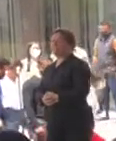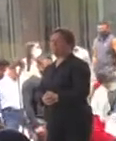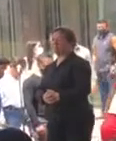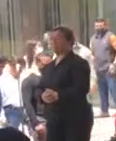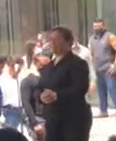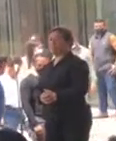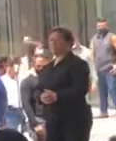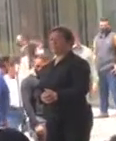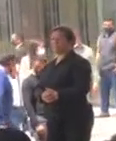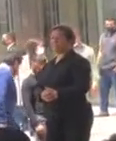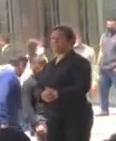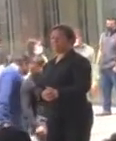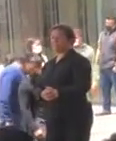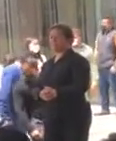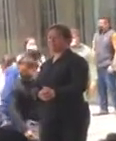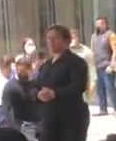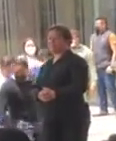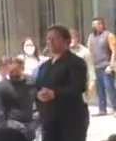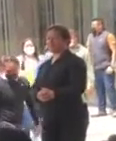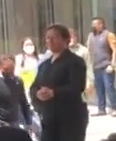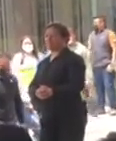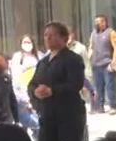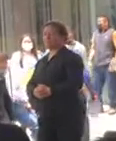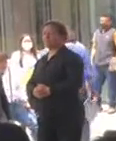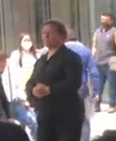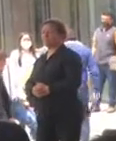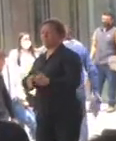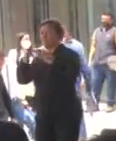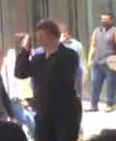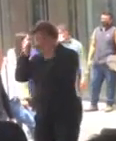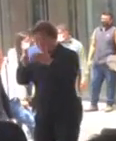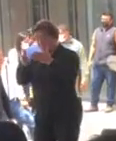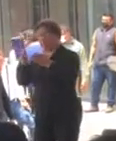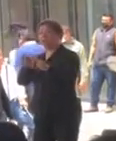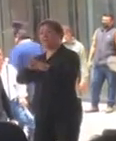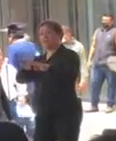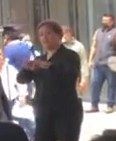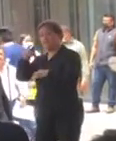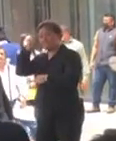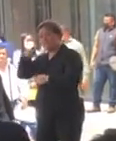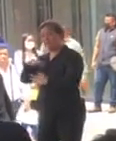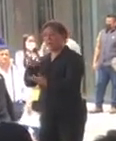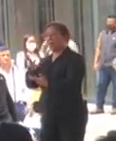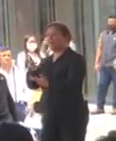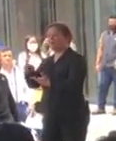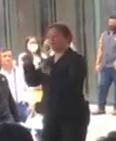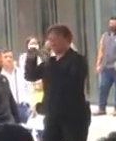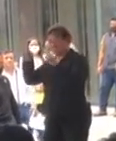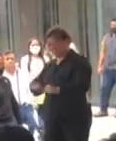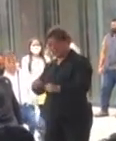si buscamos para se busca un sistema de alertamiento sísmico